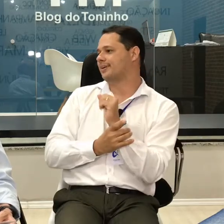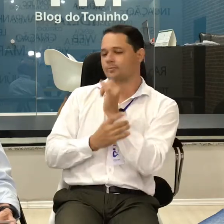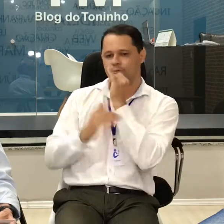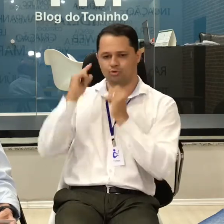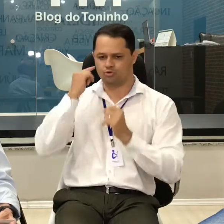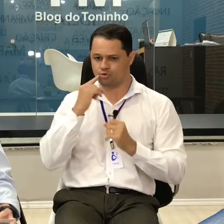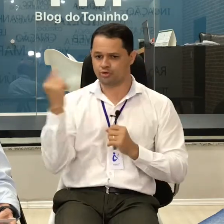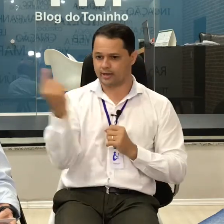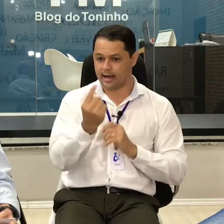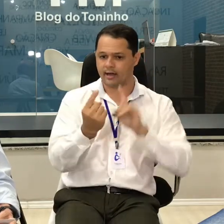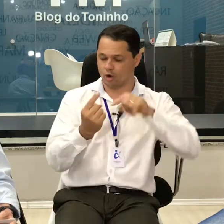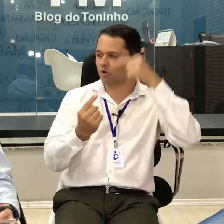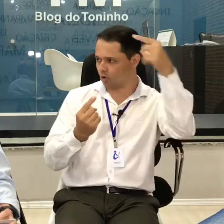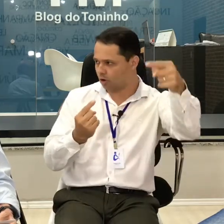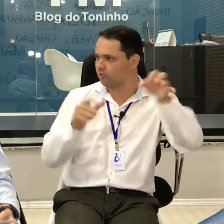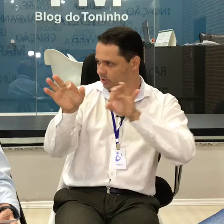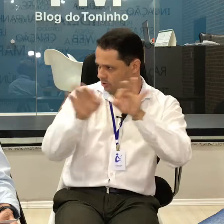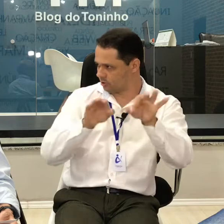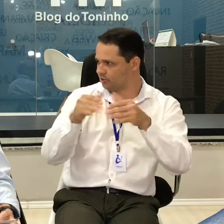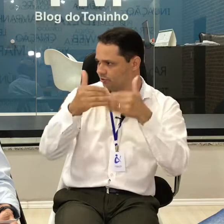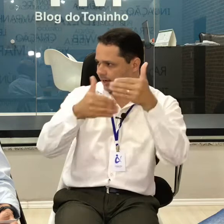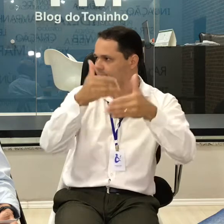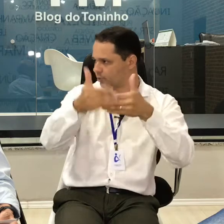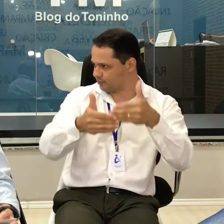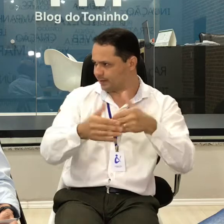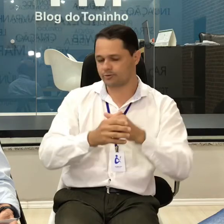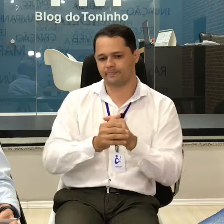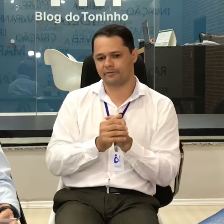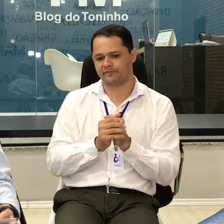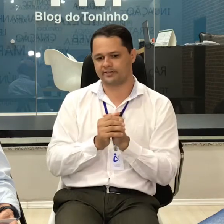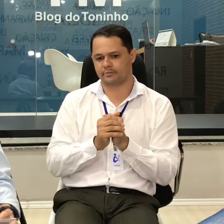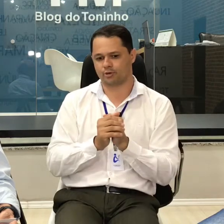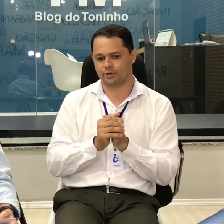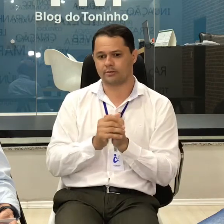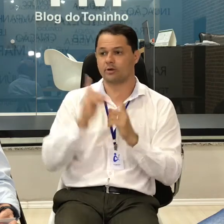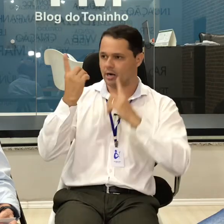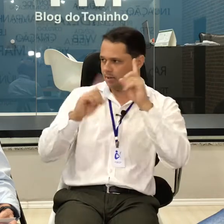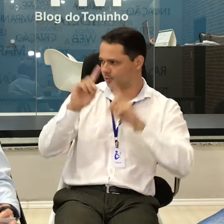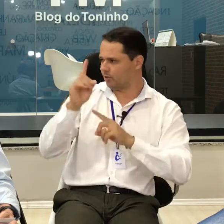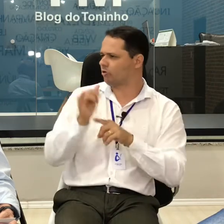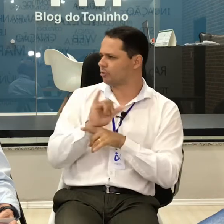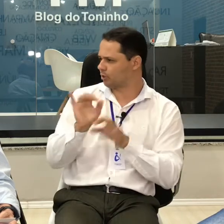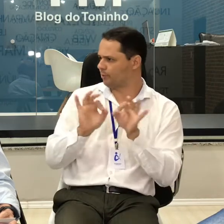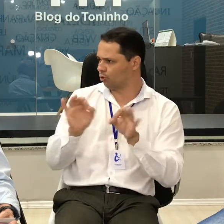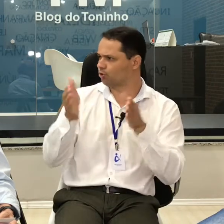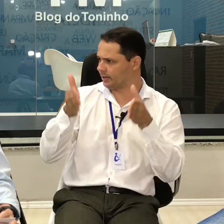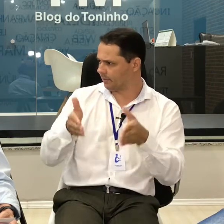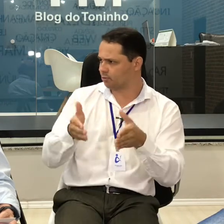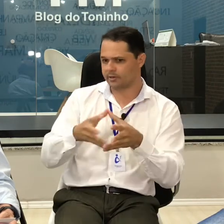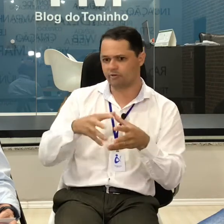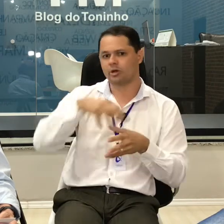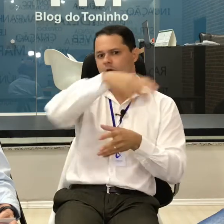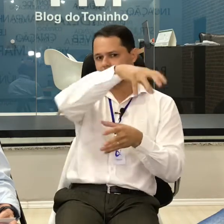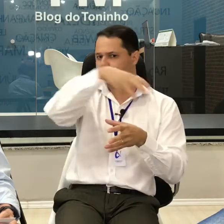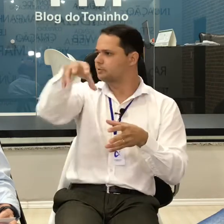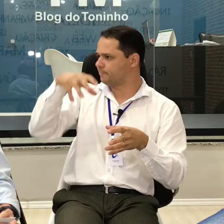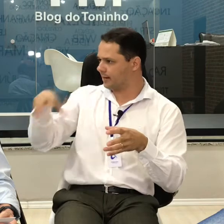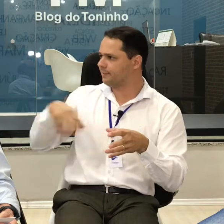exemplo, se um surdo chegar, logo, que a gente está em processo de fazer esse projeto, lá em Prudente, é um projeto piloto ainda para Prudente, para depois espalhar para a